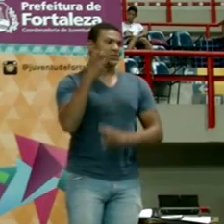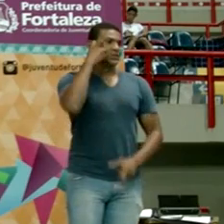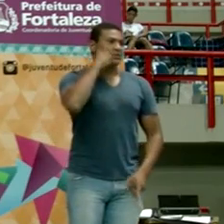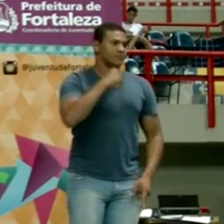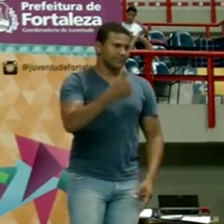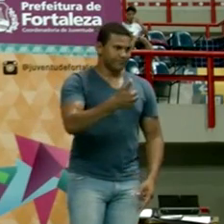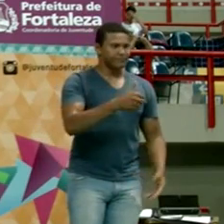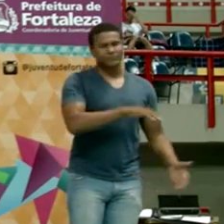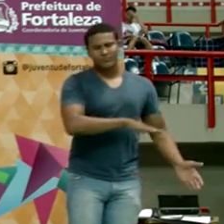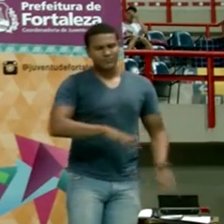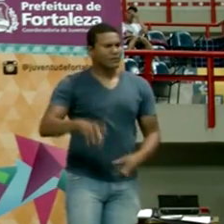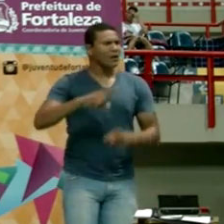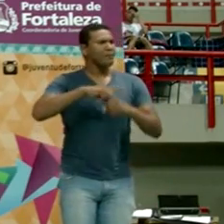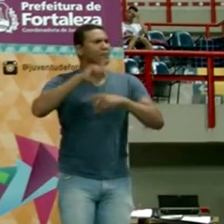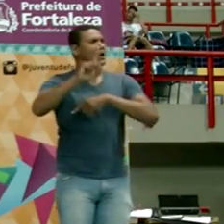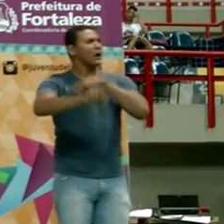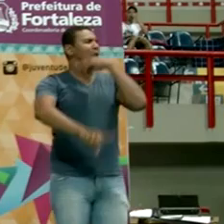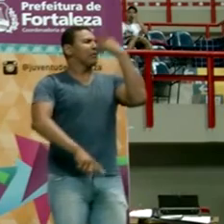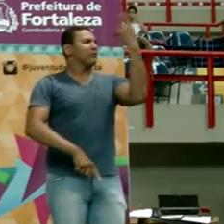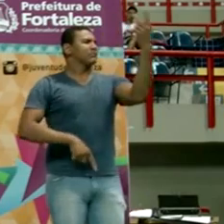a independência.